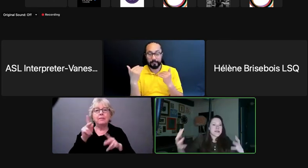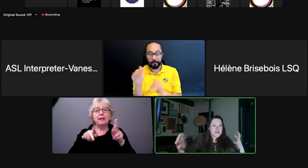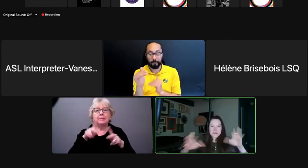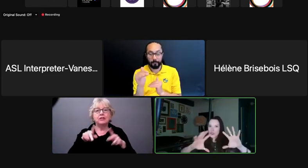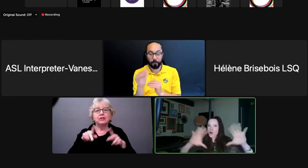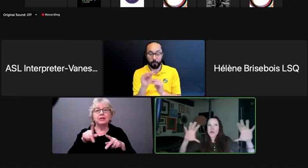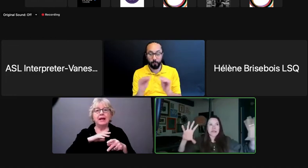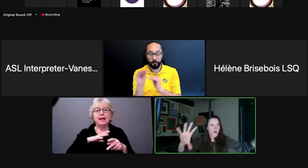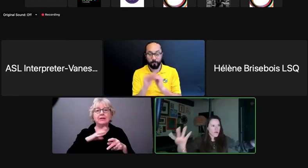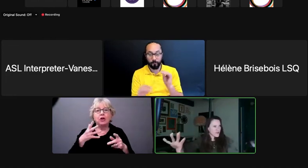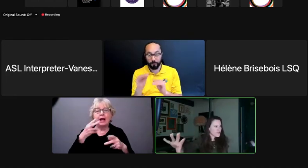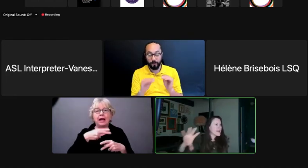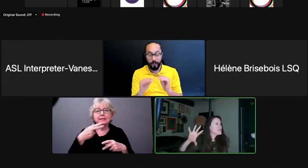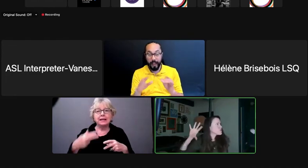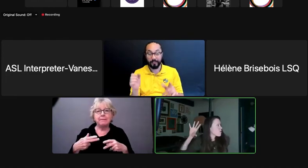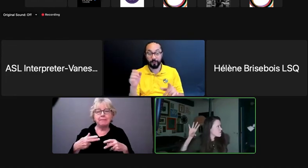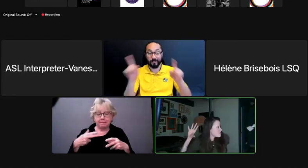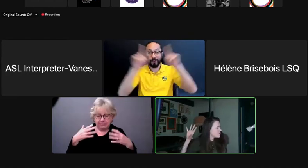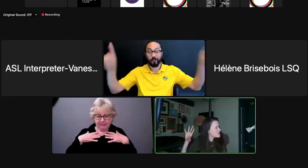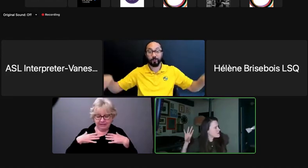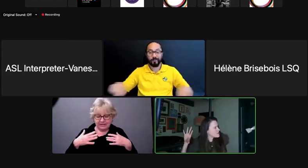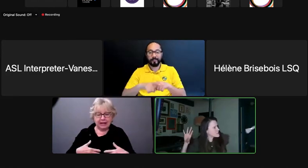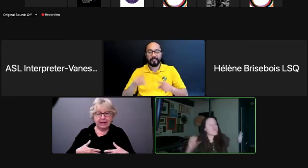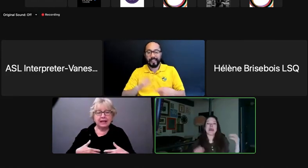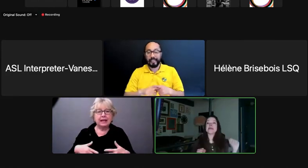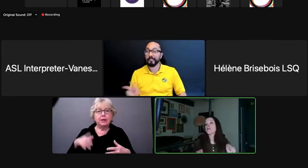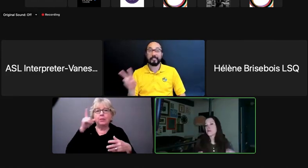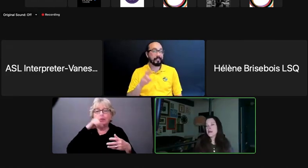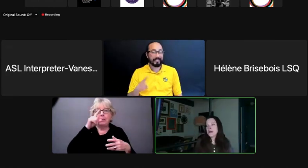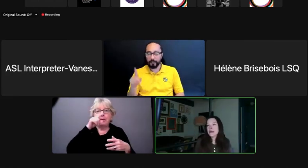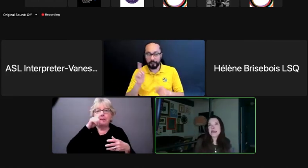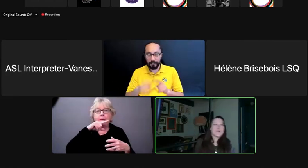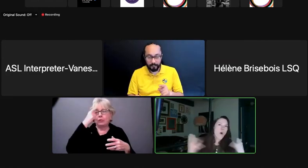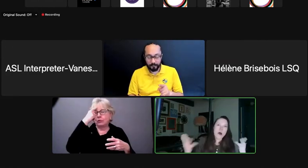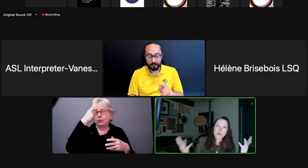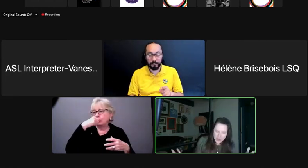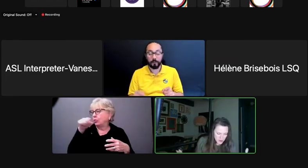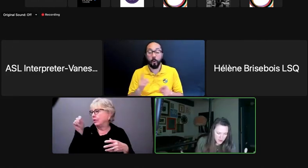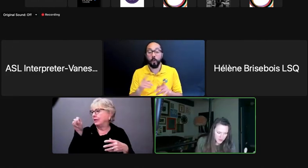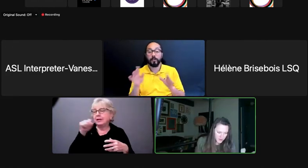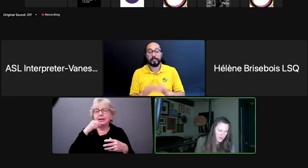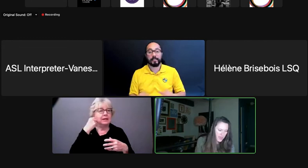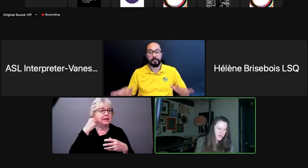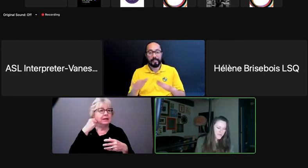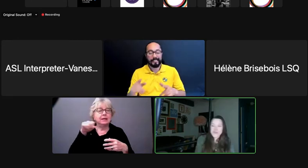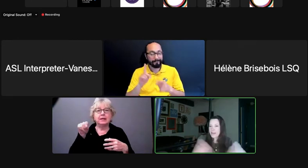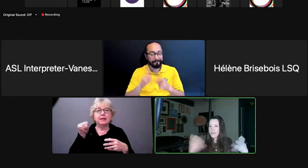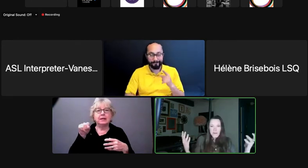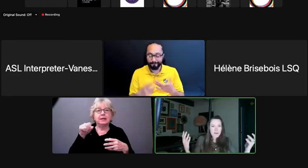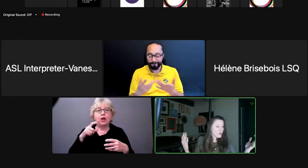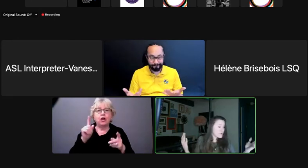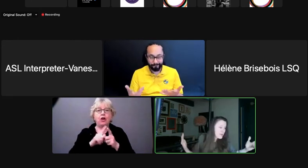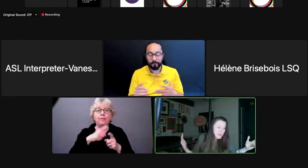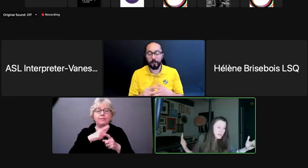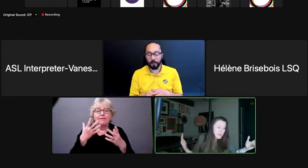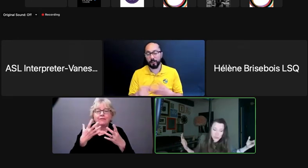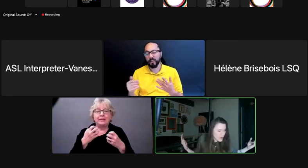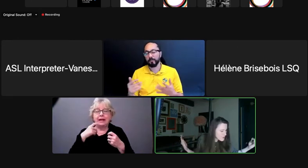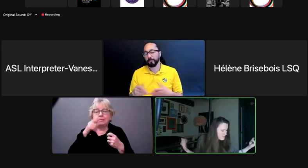incapacités physiques qui ne peuvent peut-être pas tourner la tête comme ils le voudraient